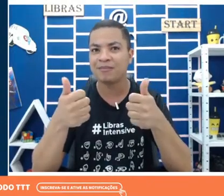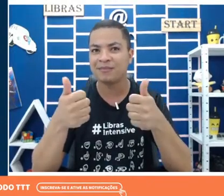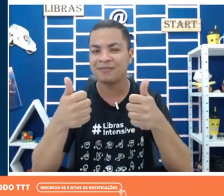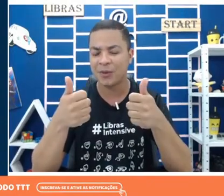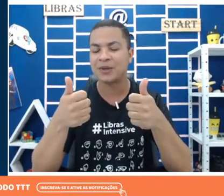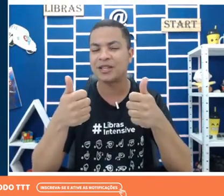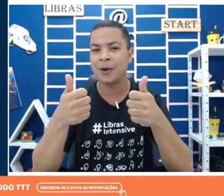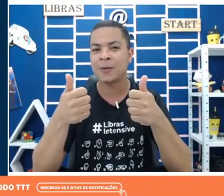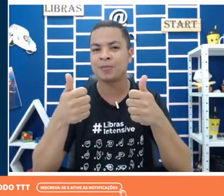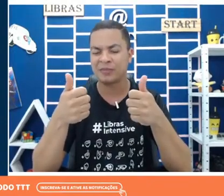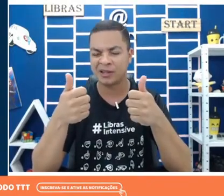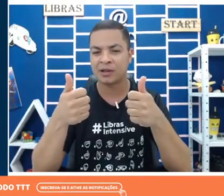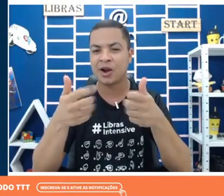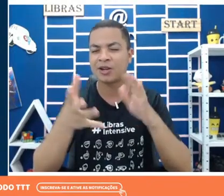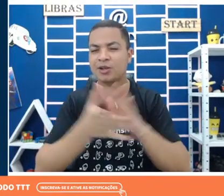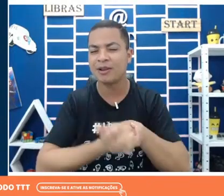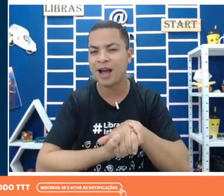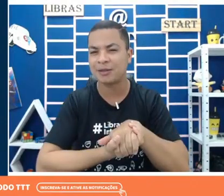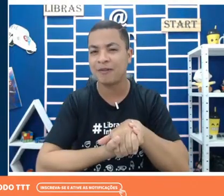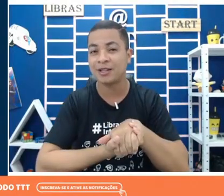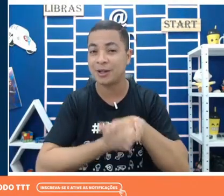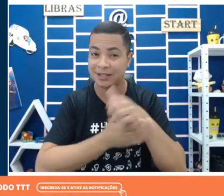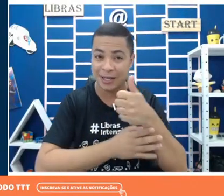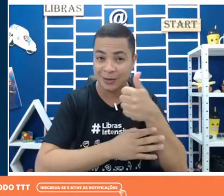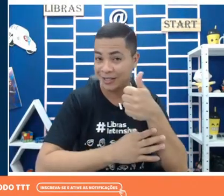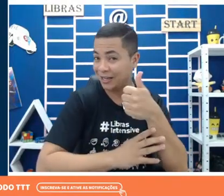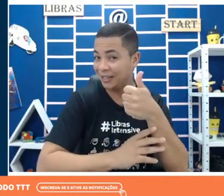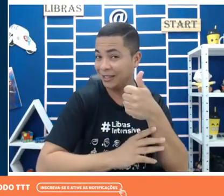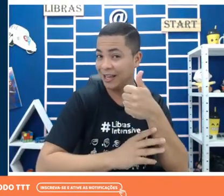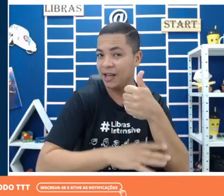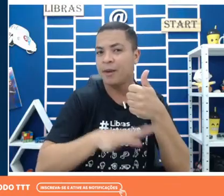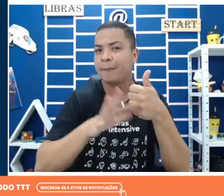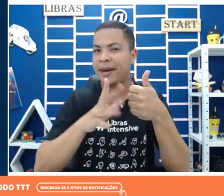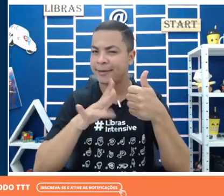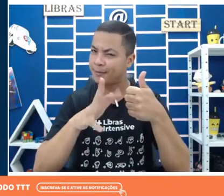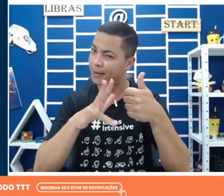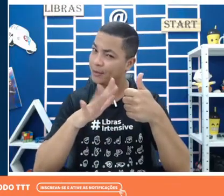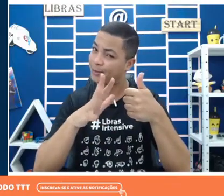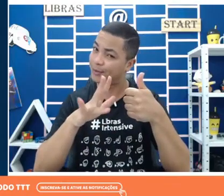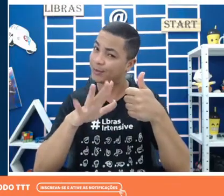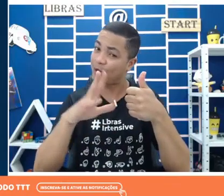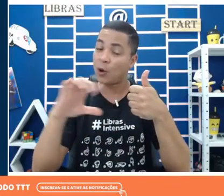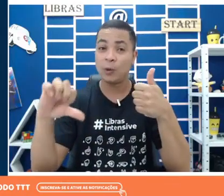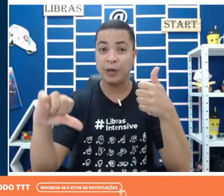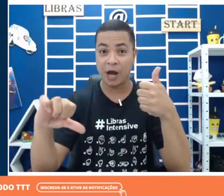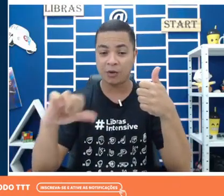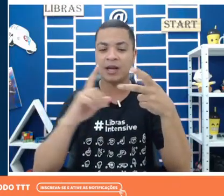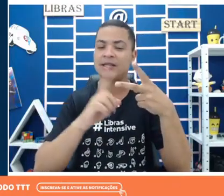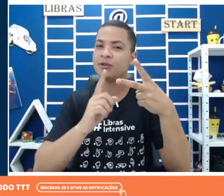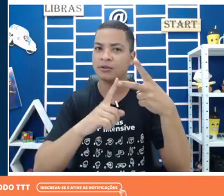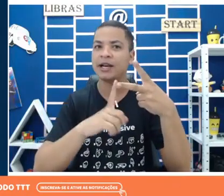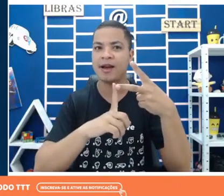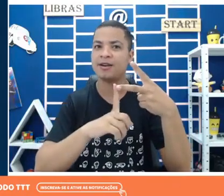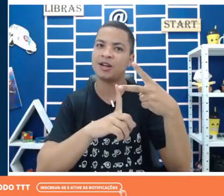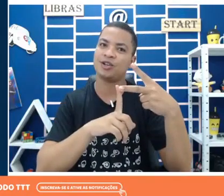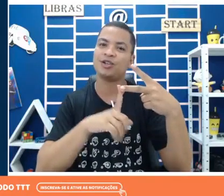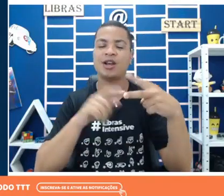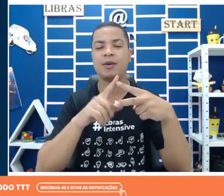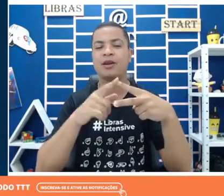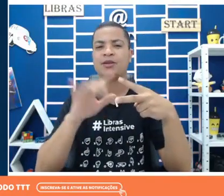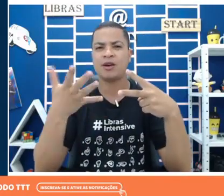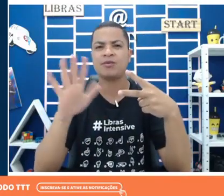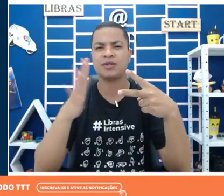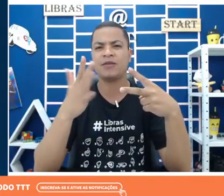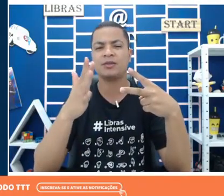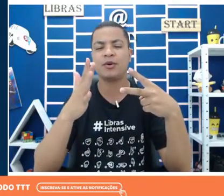entender. Não conseguiu? Coloca aí nos comentários para ver se conseguiu sim, mais ou menos, ou não. Na segunda, é claro, né, gente?